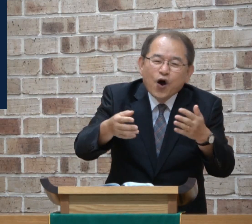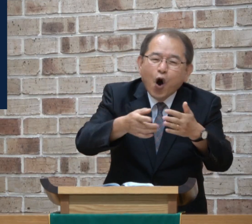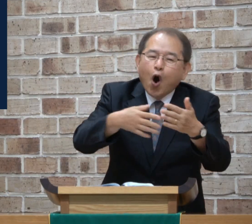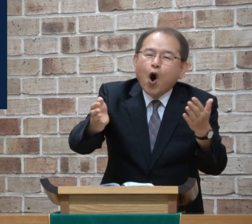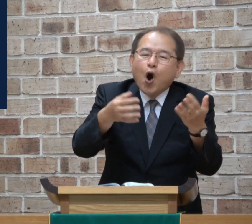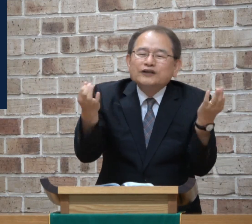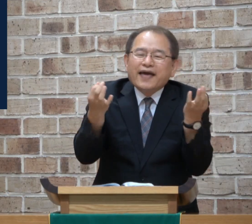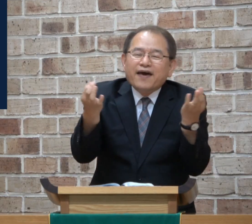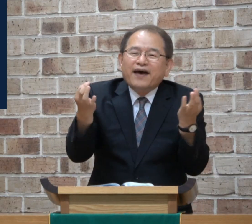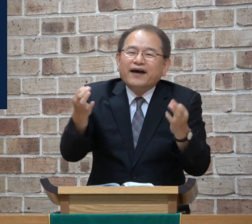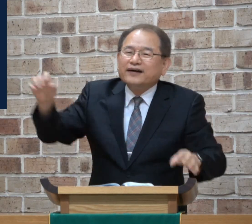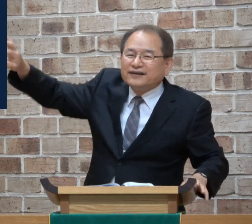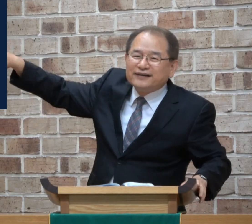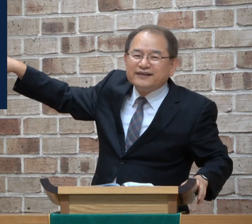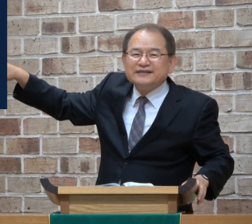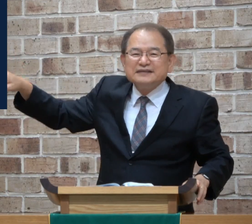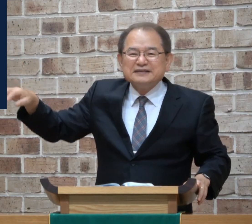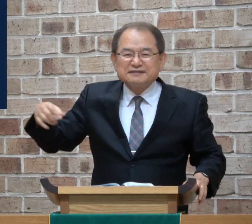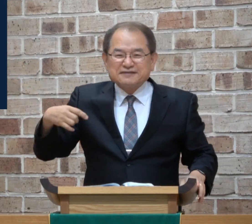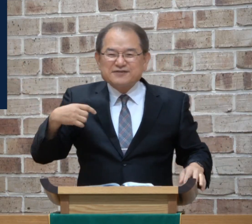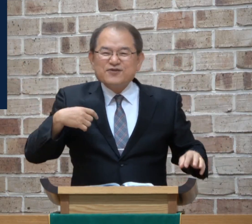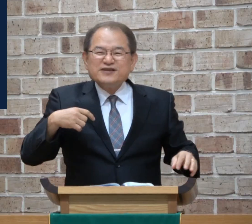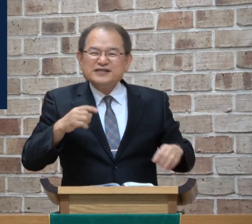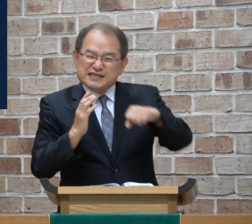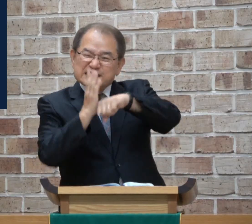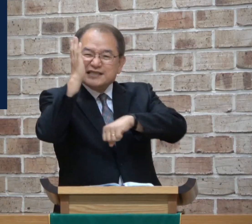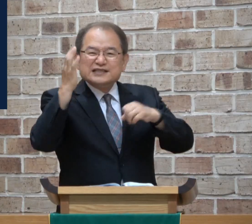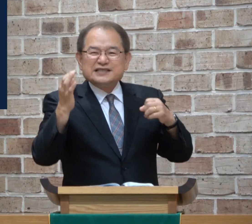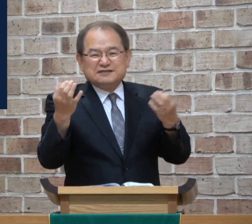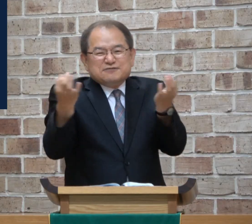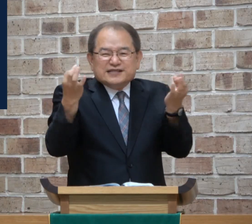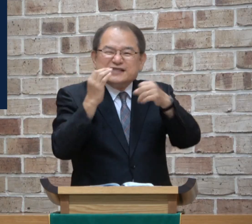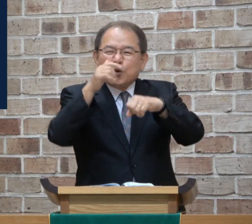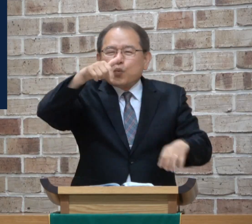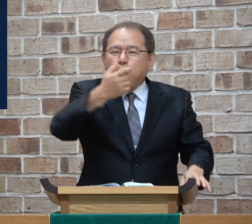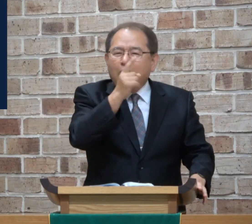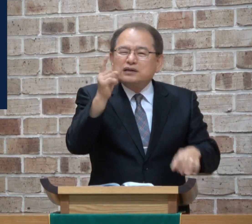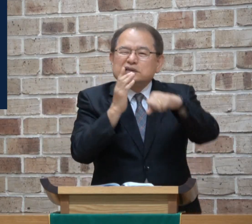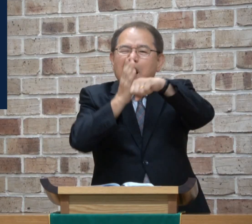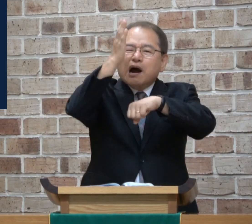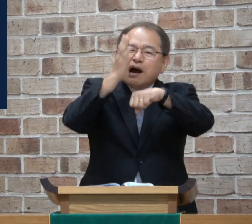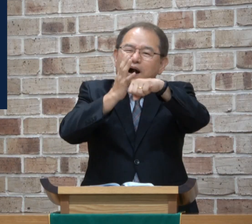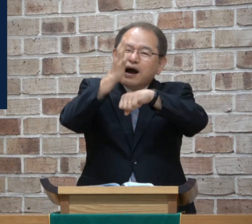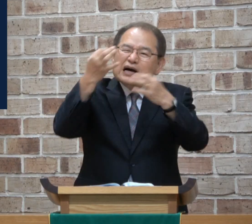지갑은 비어있는데 잘 사는 사람처럼 부유하게 보이고 싶은 것입니다. 두 번째는 과시입니다.